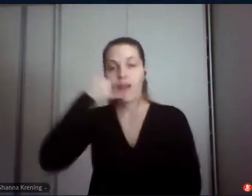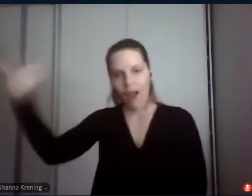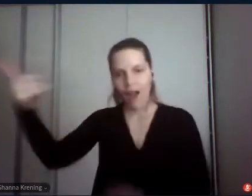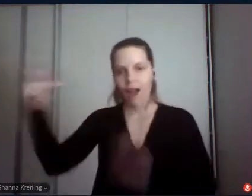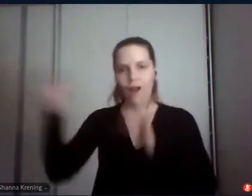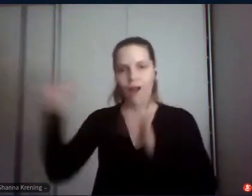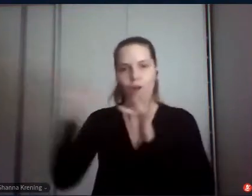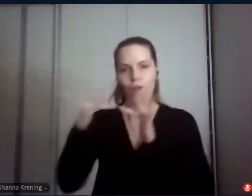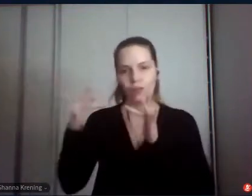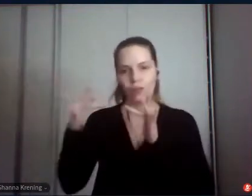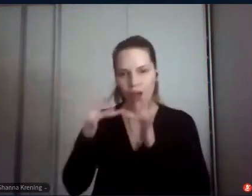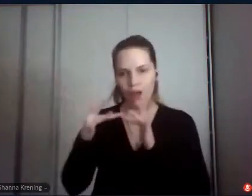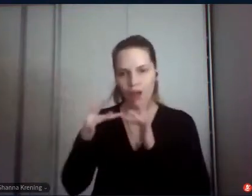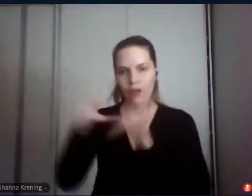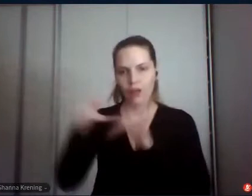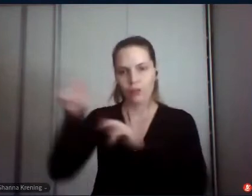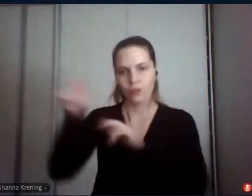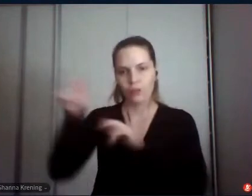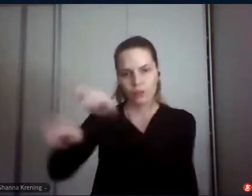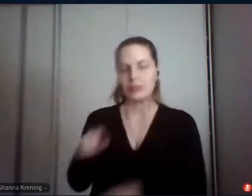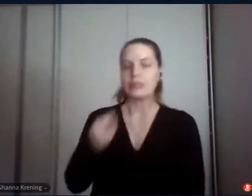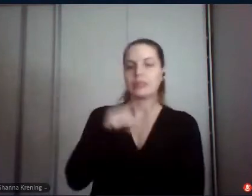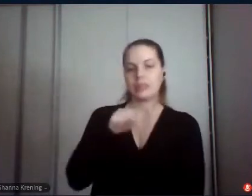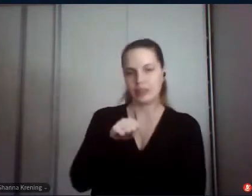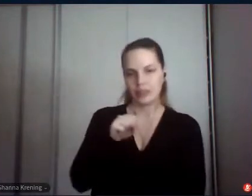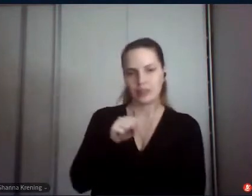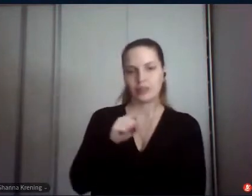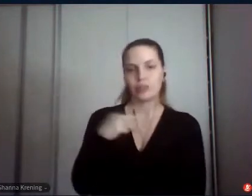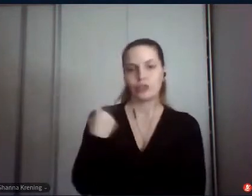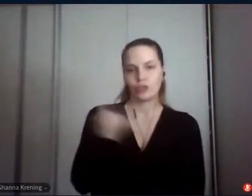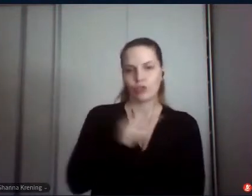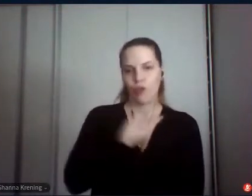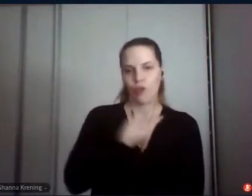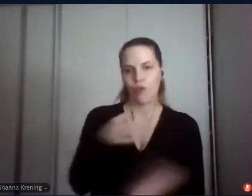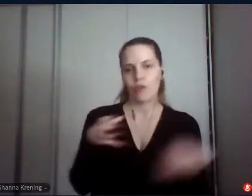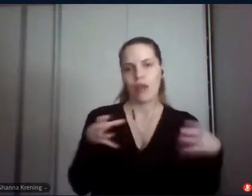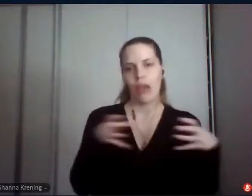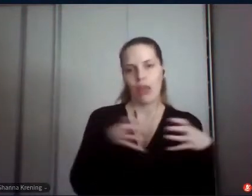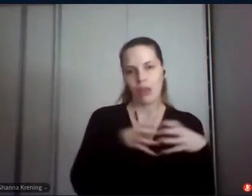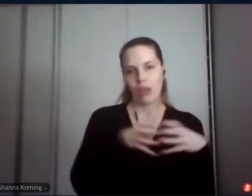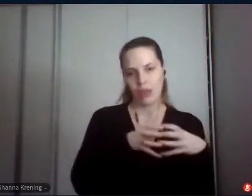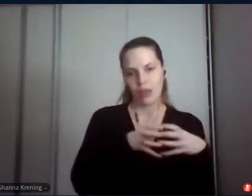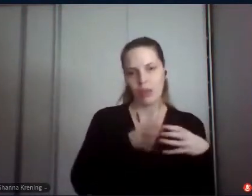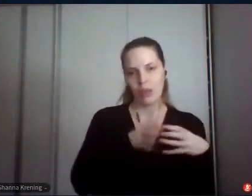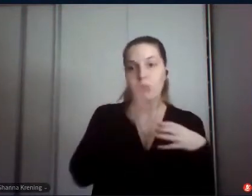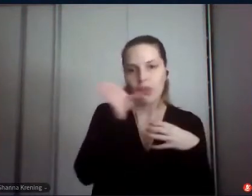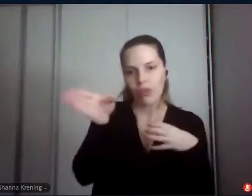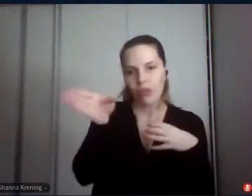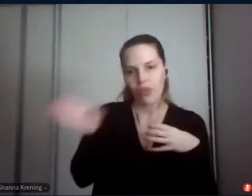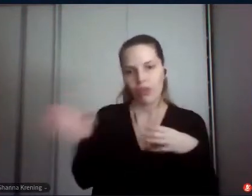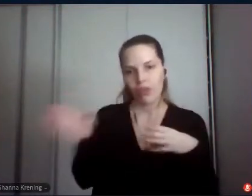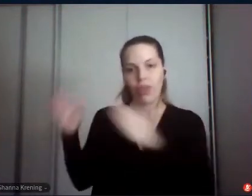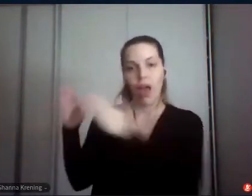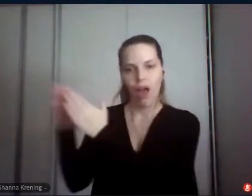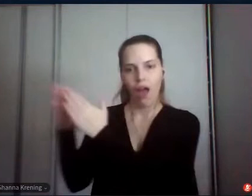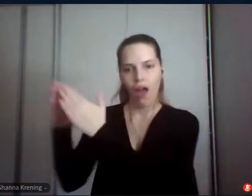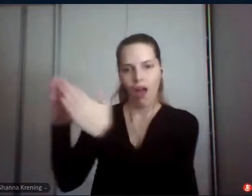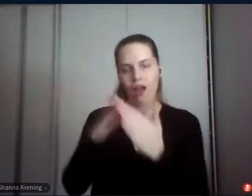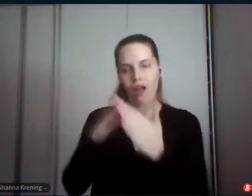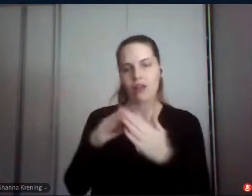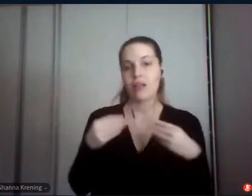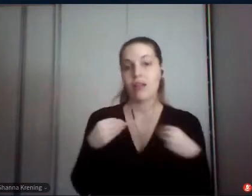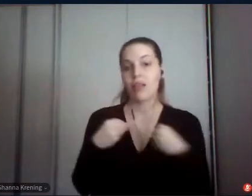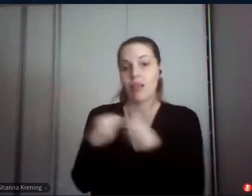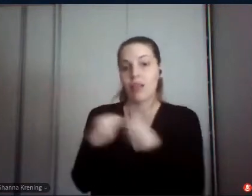gente está fazendo isso, a equipe da UFSPA está indo nas casas das pessoas, está levando, né, as coisas